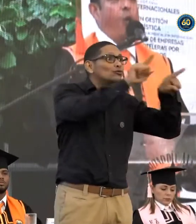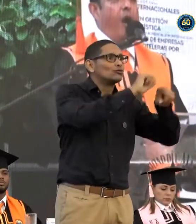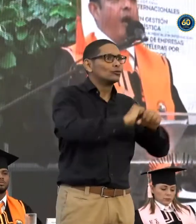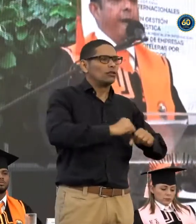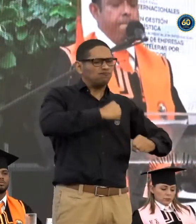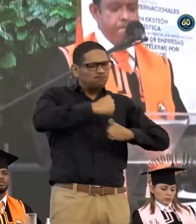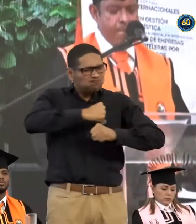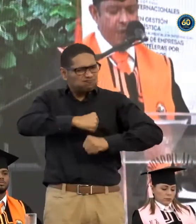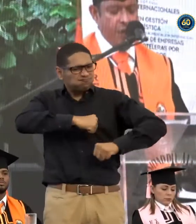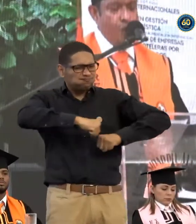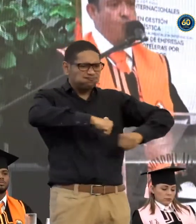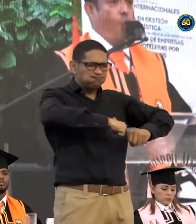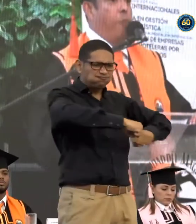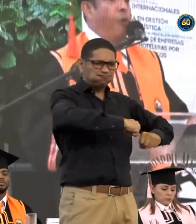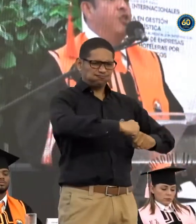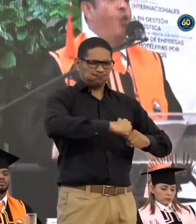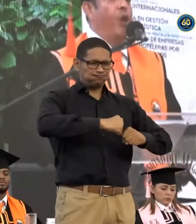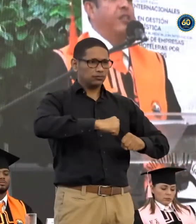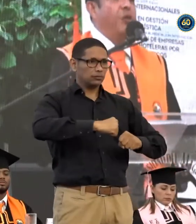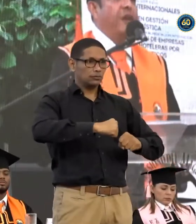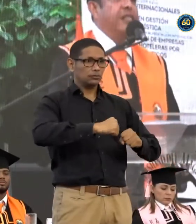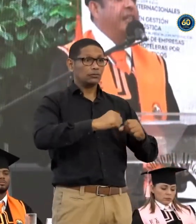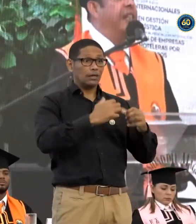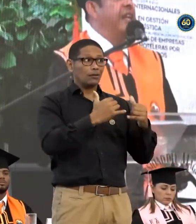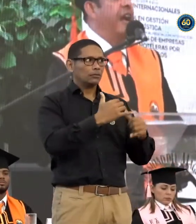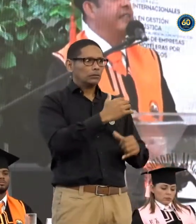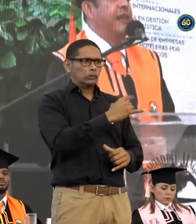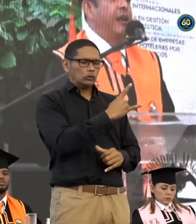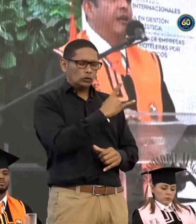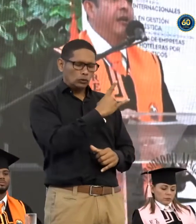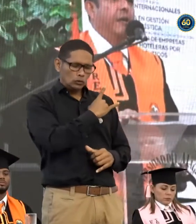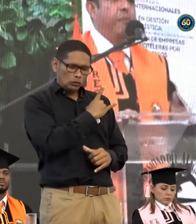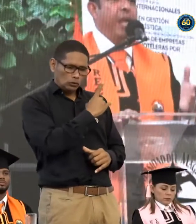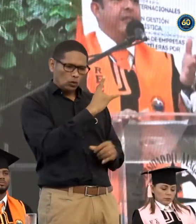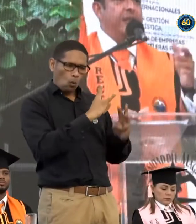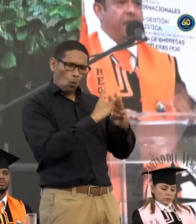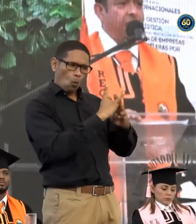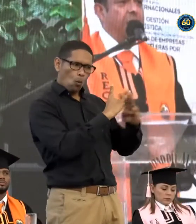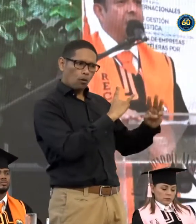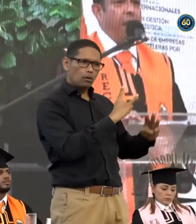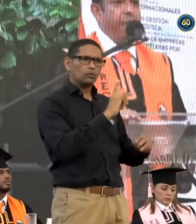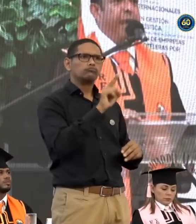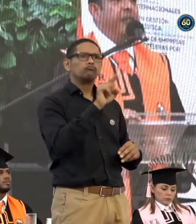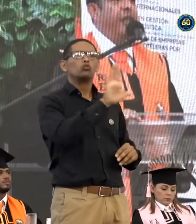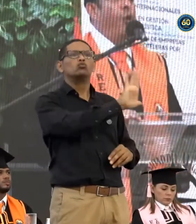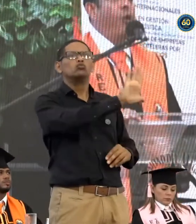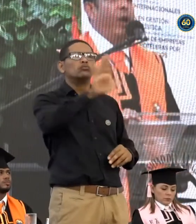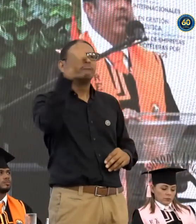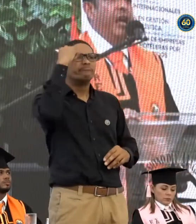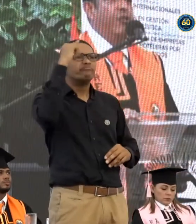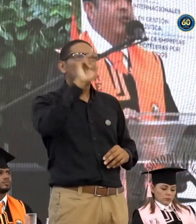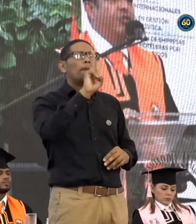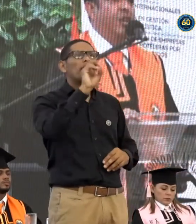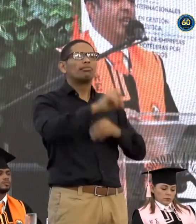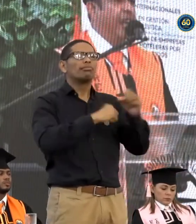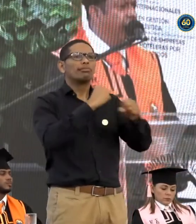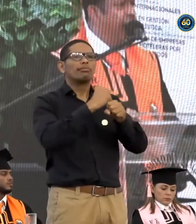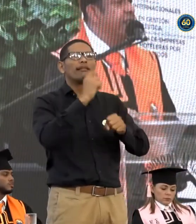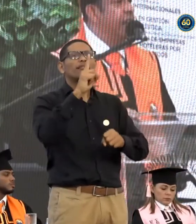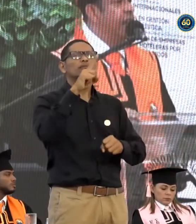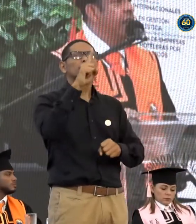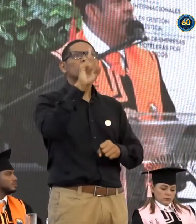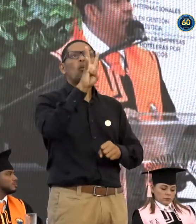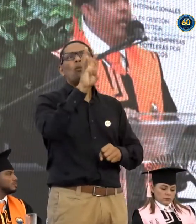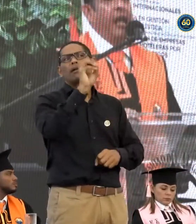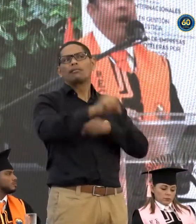su compromiso con esta universidad tendría que ser piense en 20 o en 40 años quienes quieren ser y que